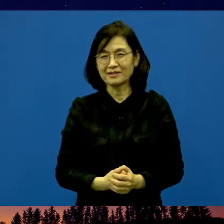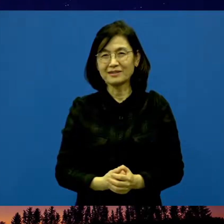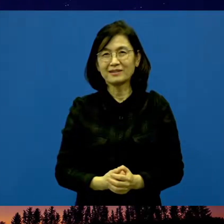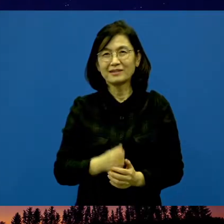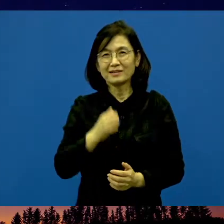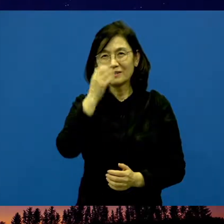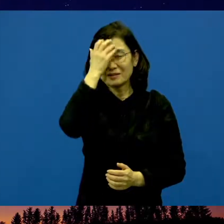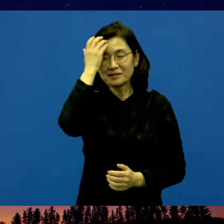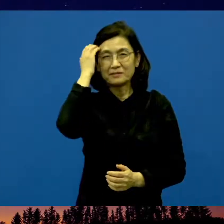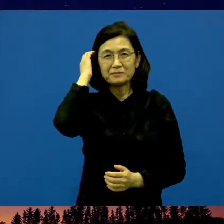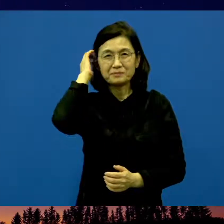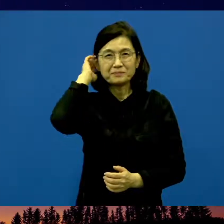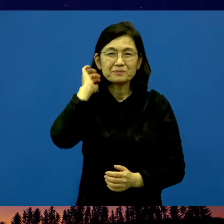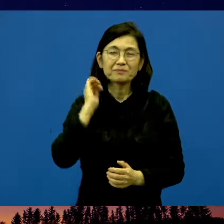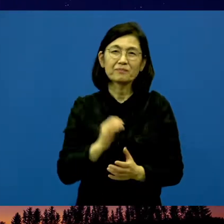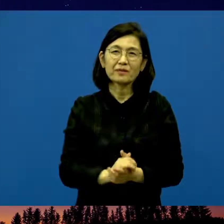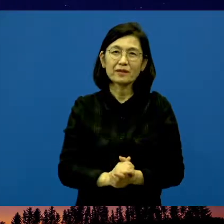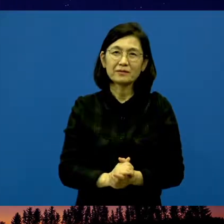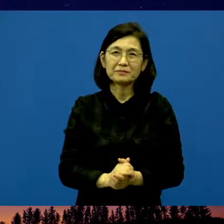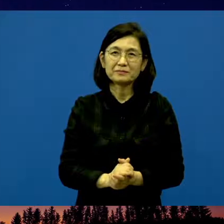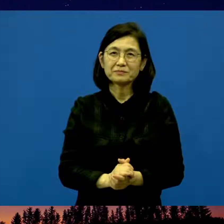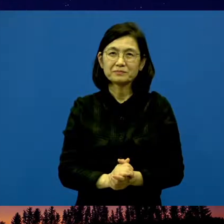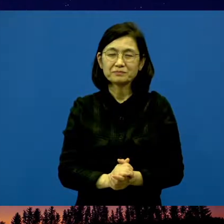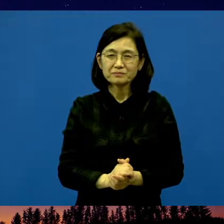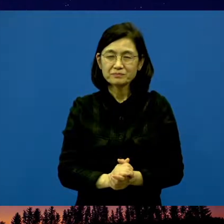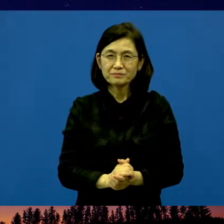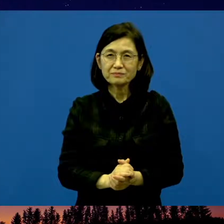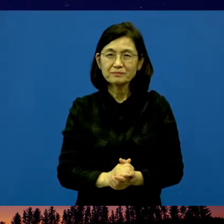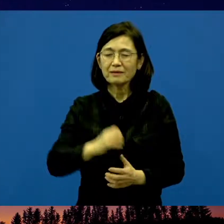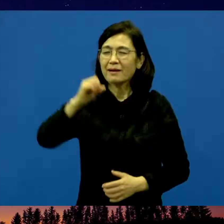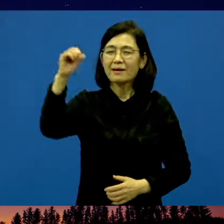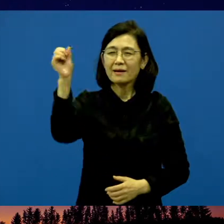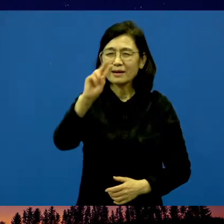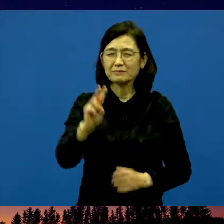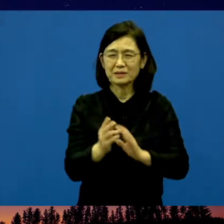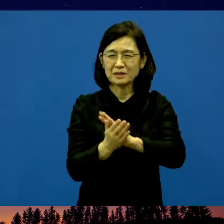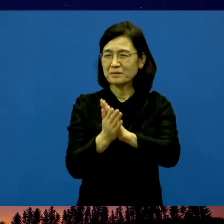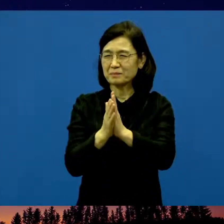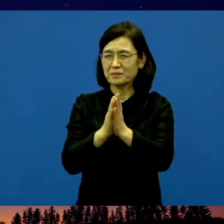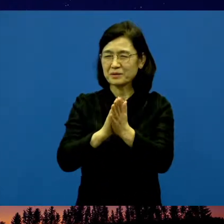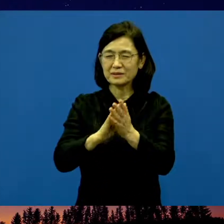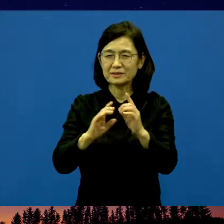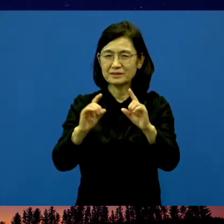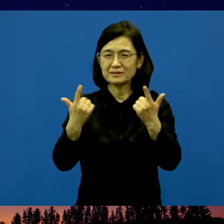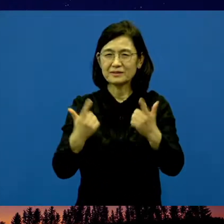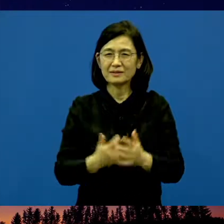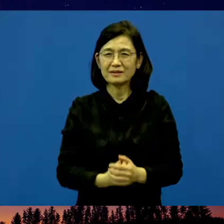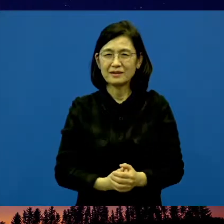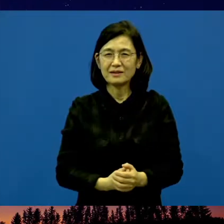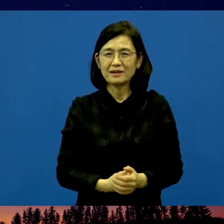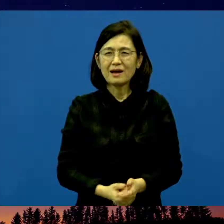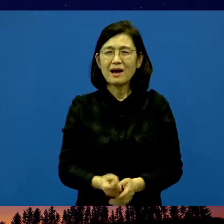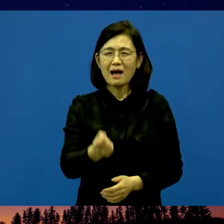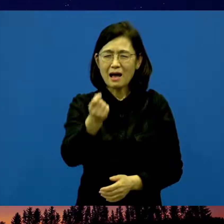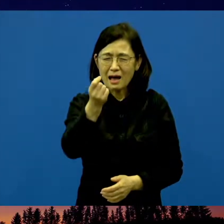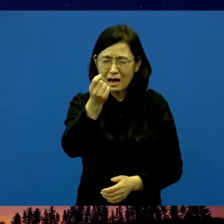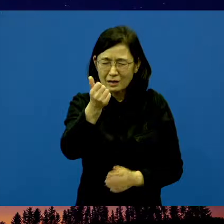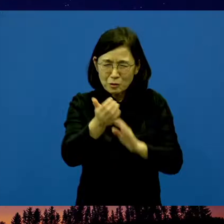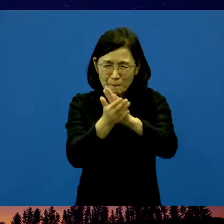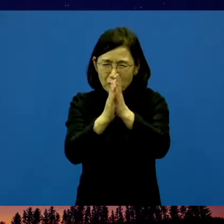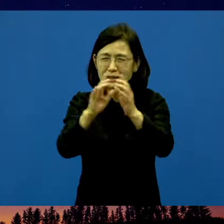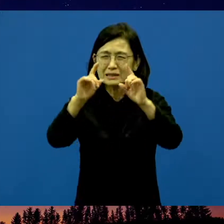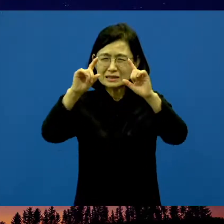그런 목회를 뭐 아무나 하겠죠, 여러분. 그런 일이 일어나지 않아요. 정말 안 변한 것 같아요. 안 변하는 것